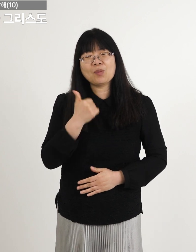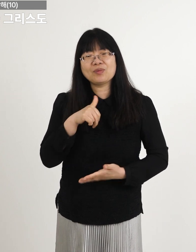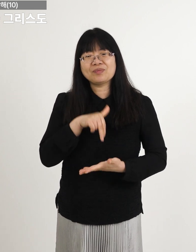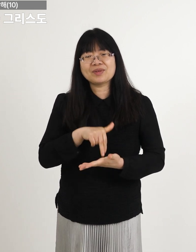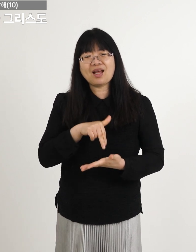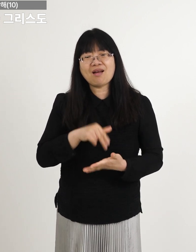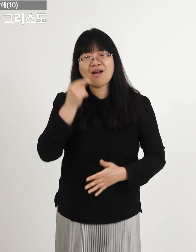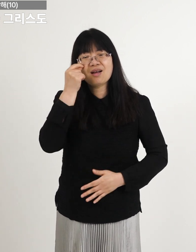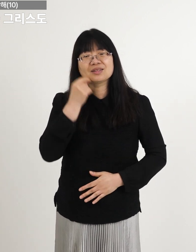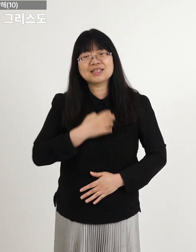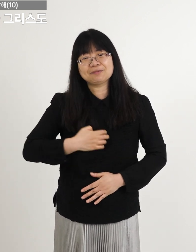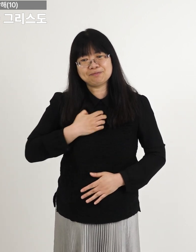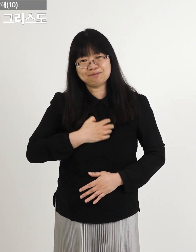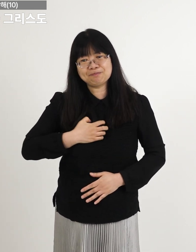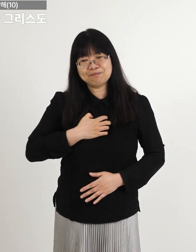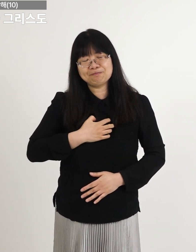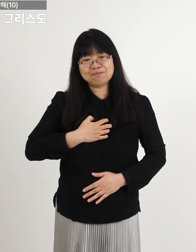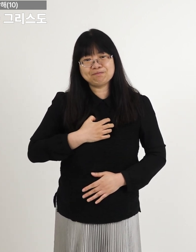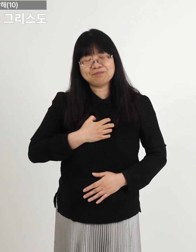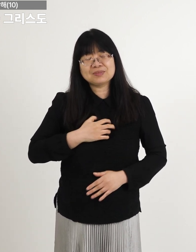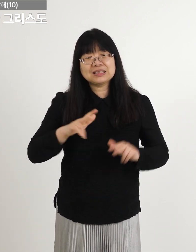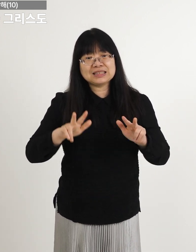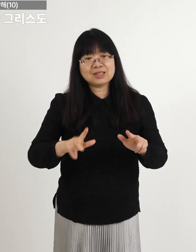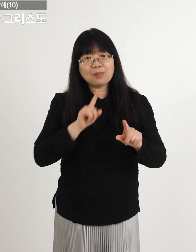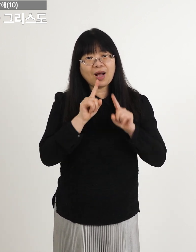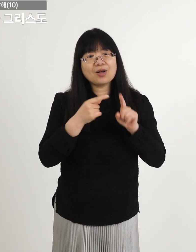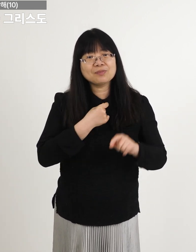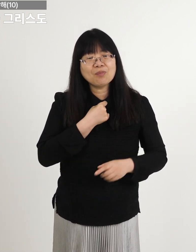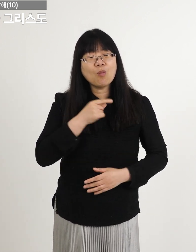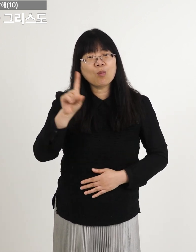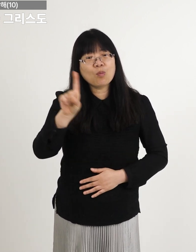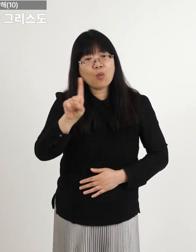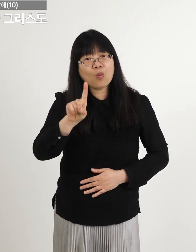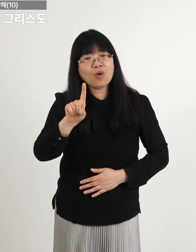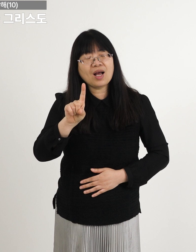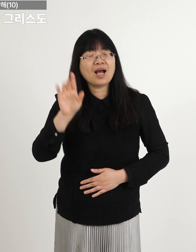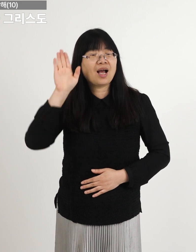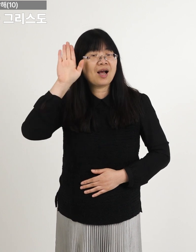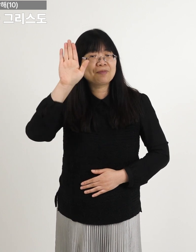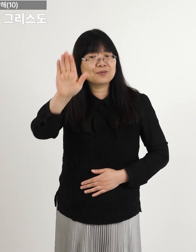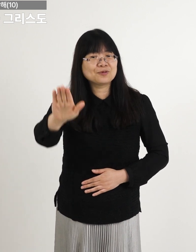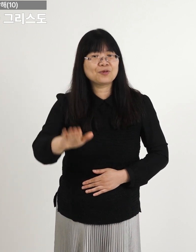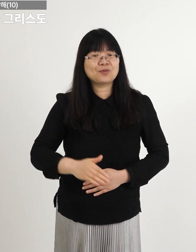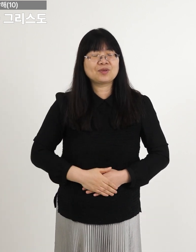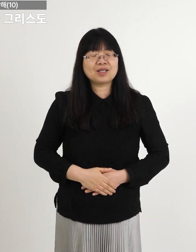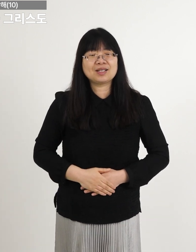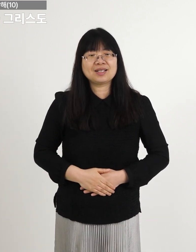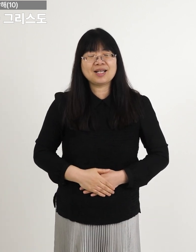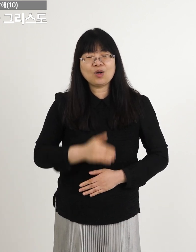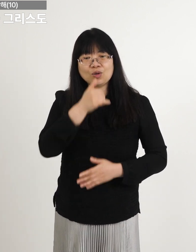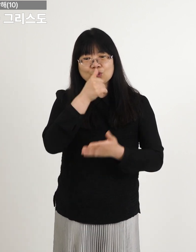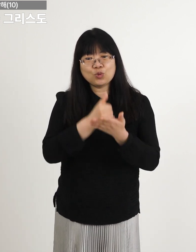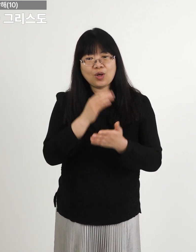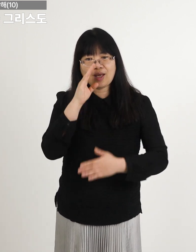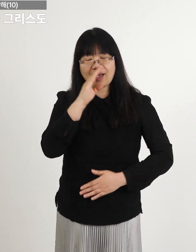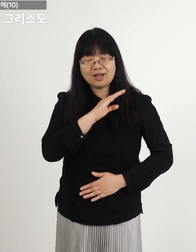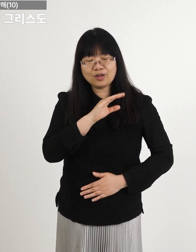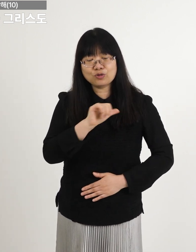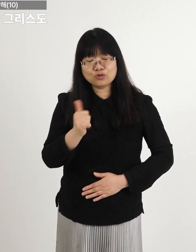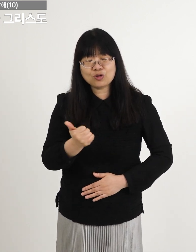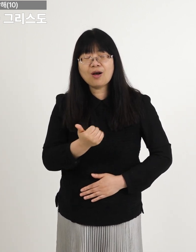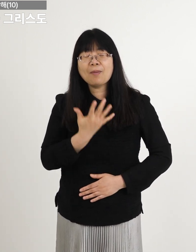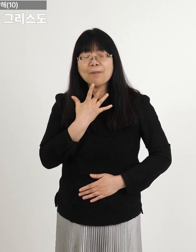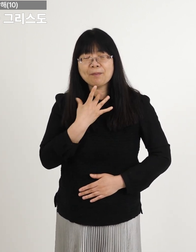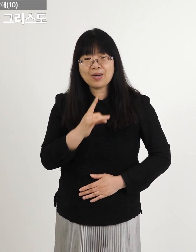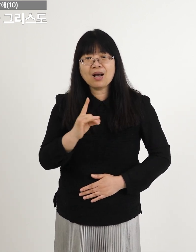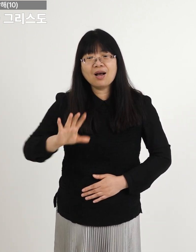아버지로서의 슬픔이에요. 뭘 얘기하고 싶은 걸까요? 장차 이 죄악에 죽어